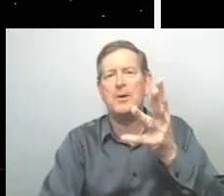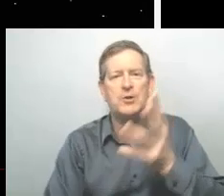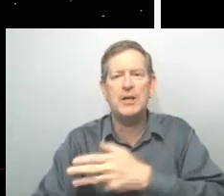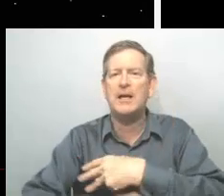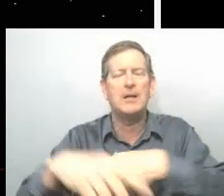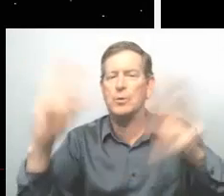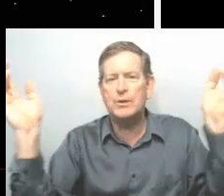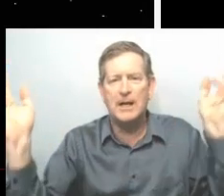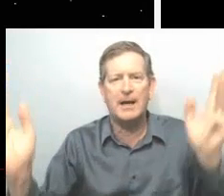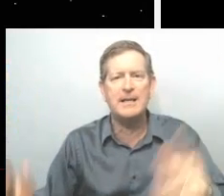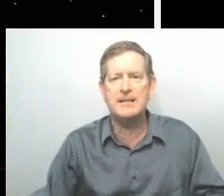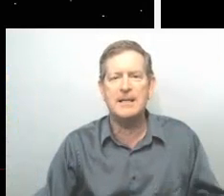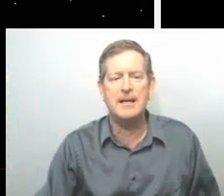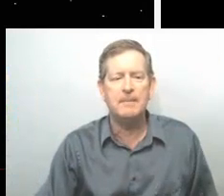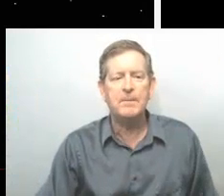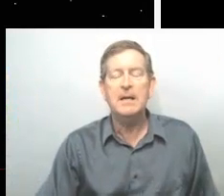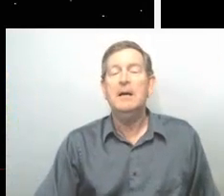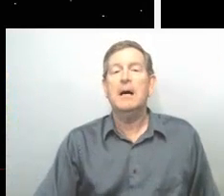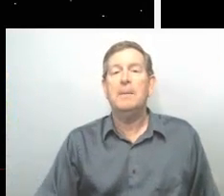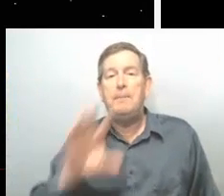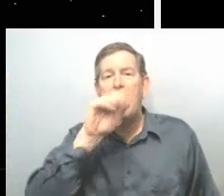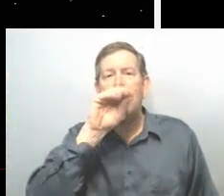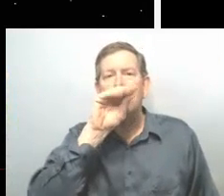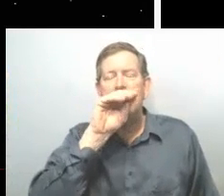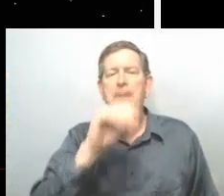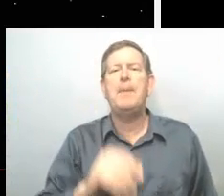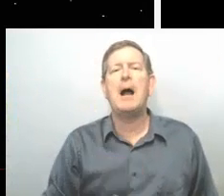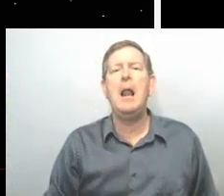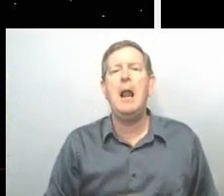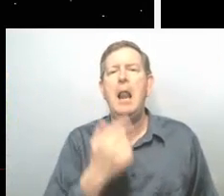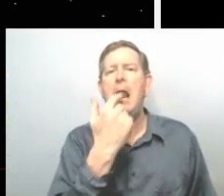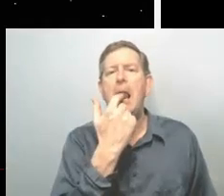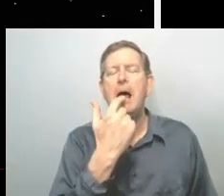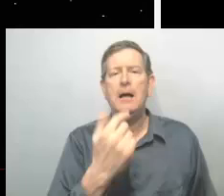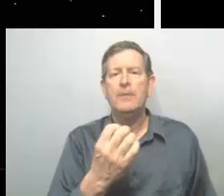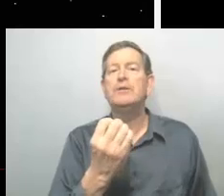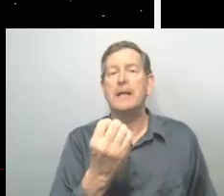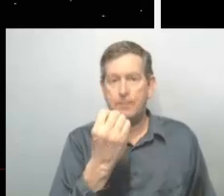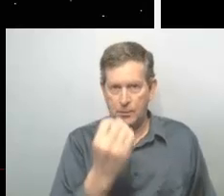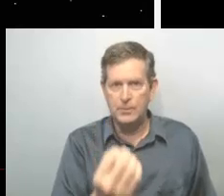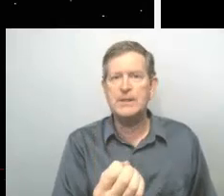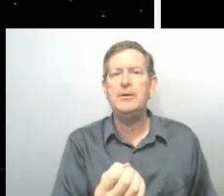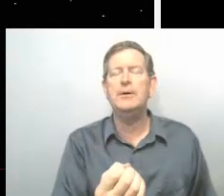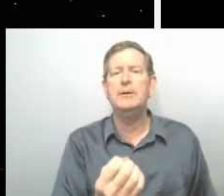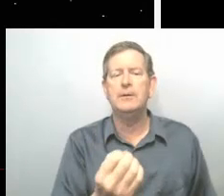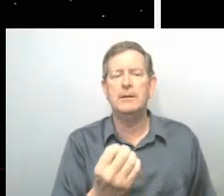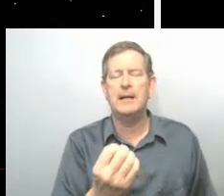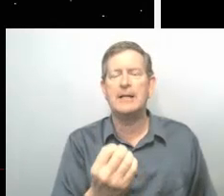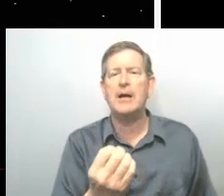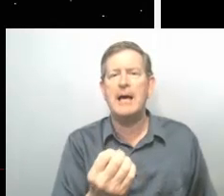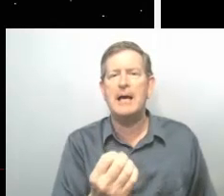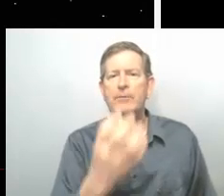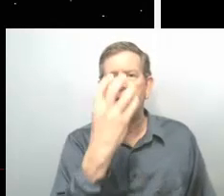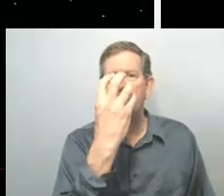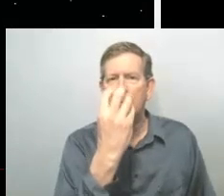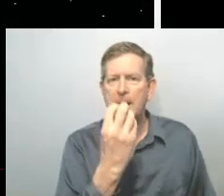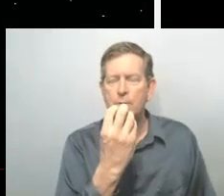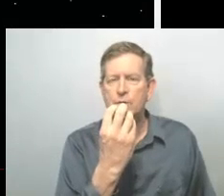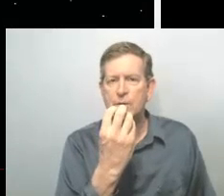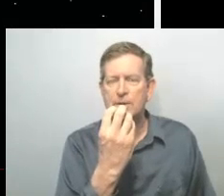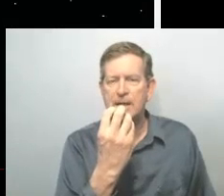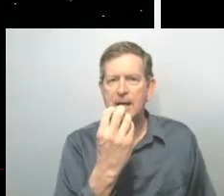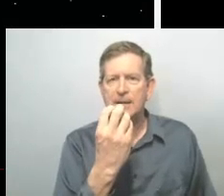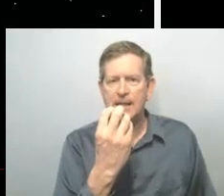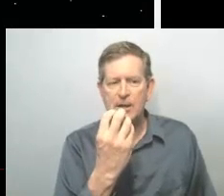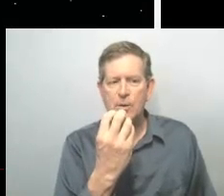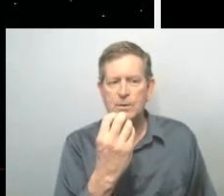préparer, manger, tout ça, rester. Parler, là, vous allez prononcer la lettre L, vous allez fermer la